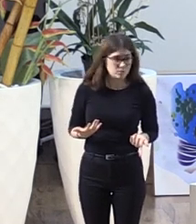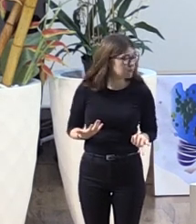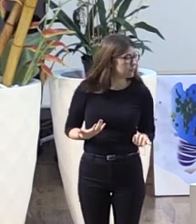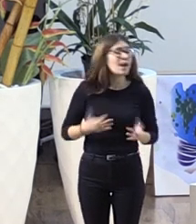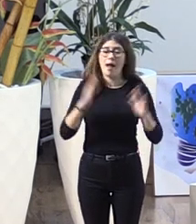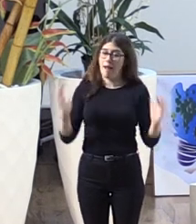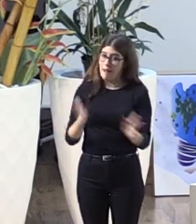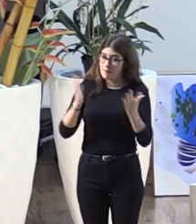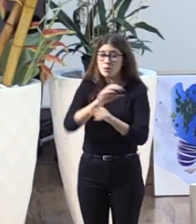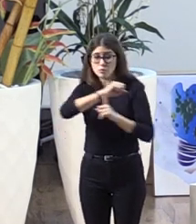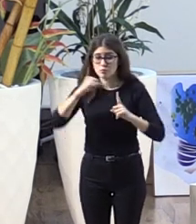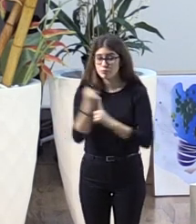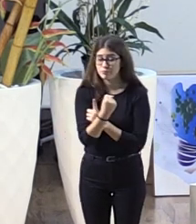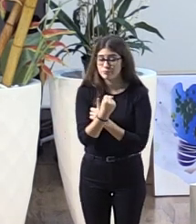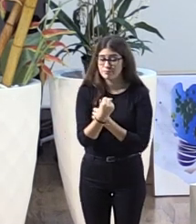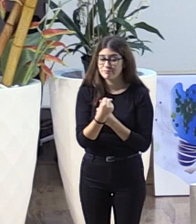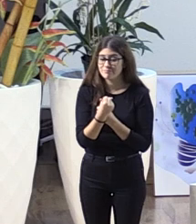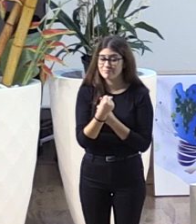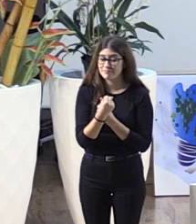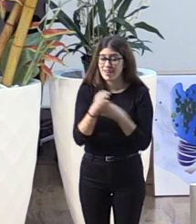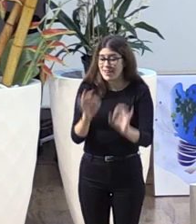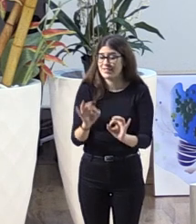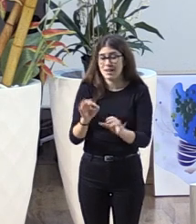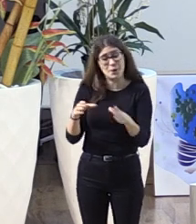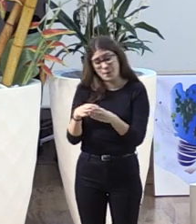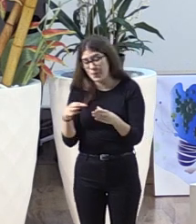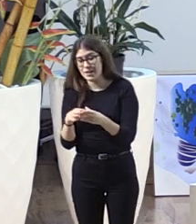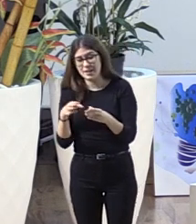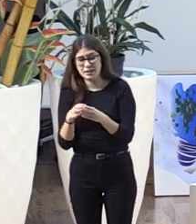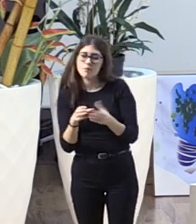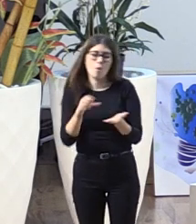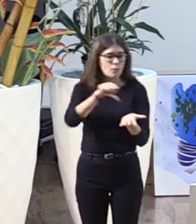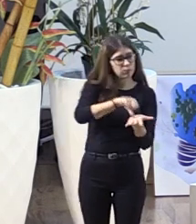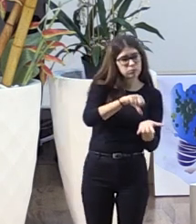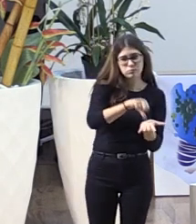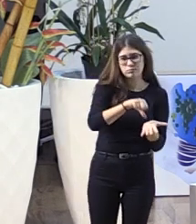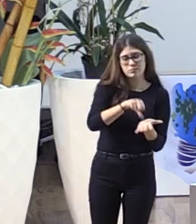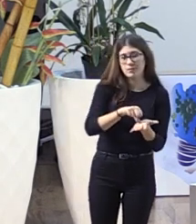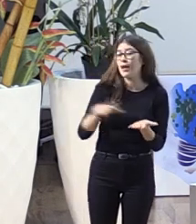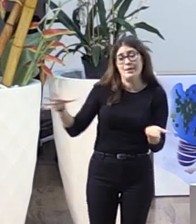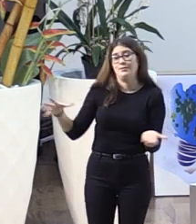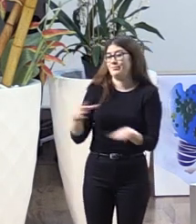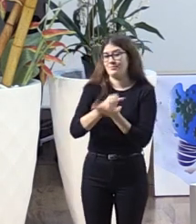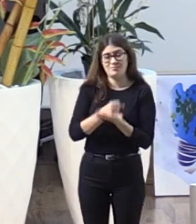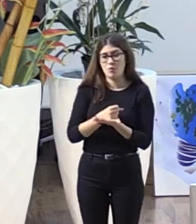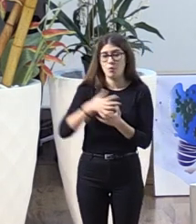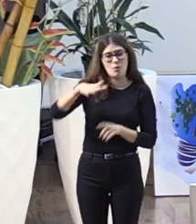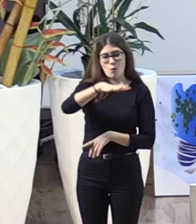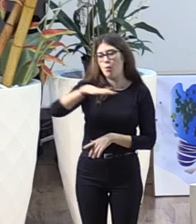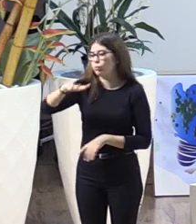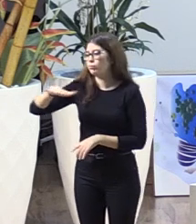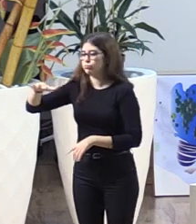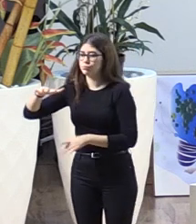sociales, animadores socioculturales, será colectivo, en la comunidad, en todos los ámbitos donde